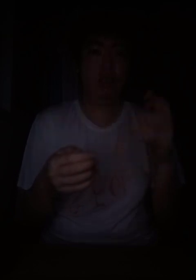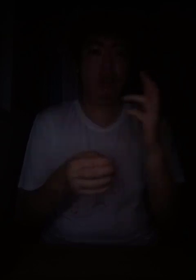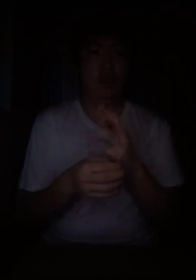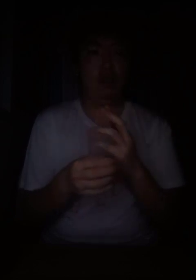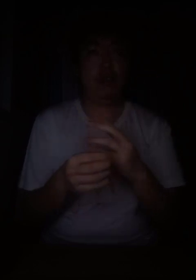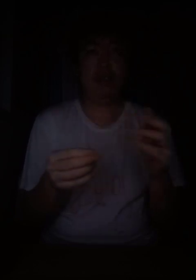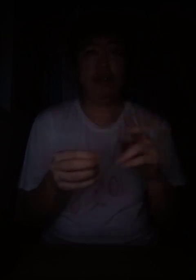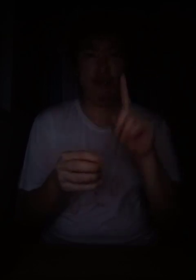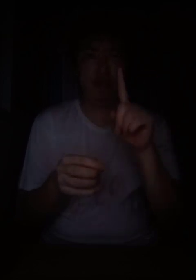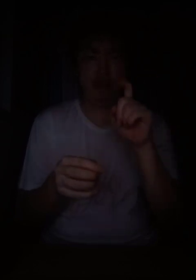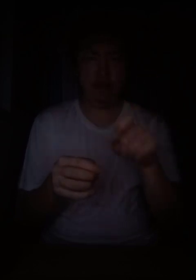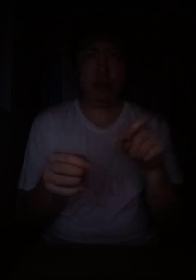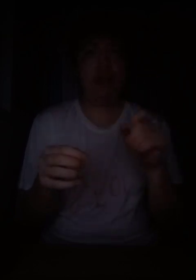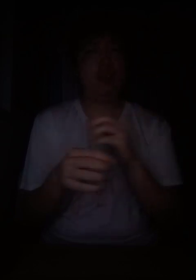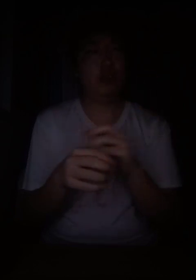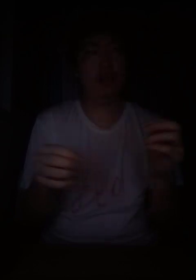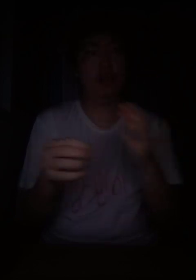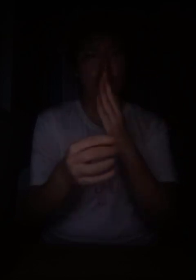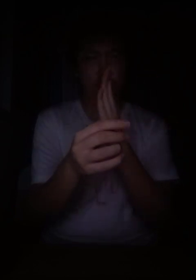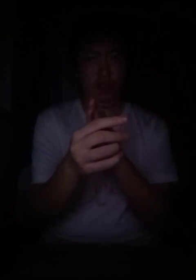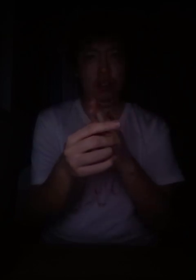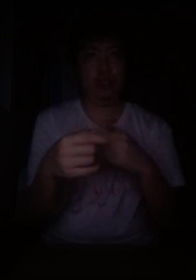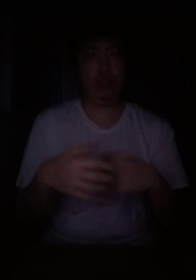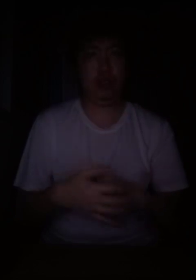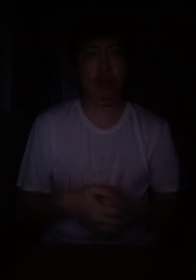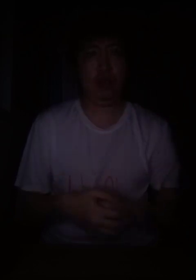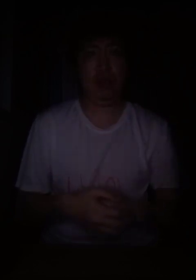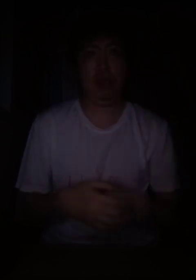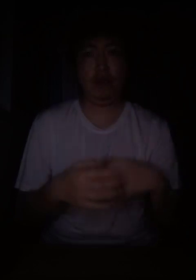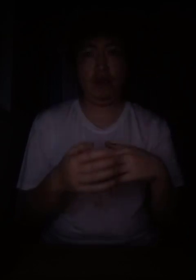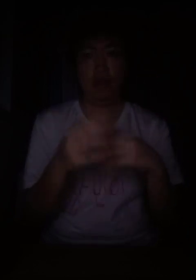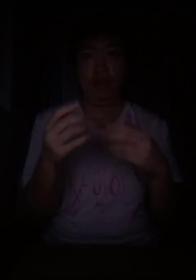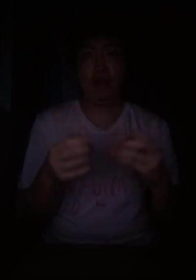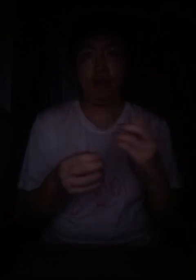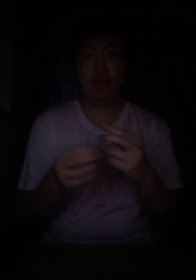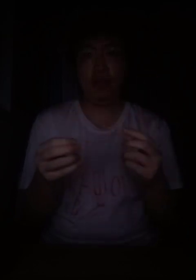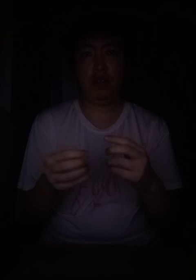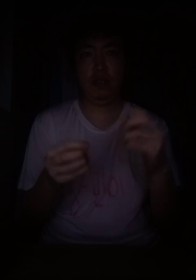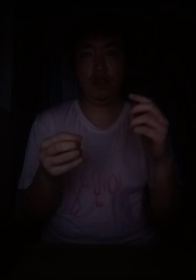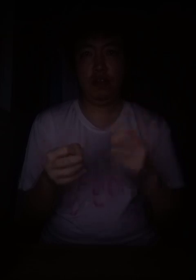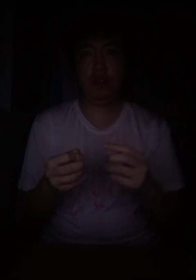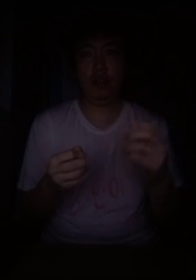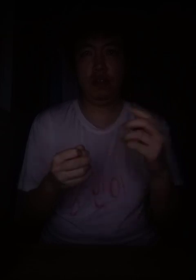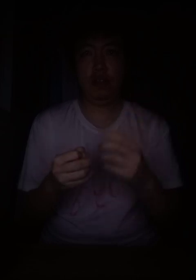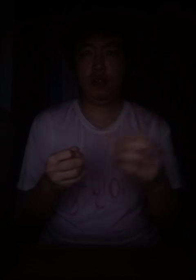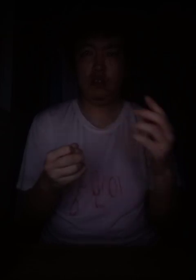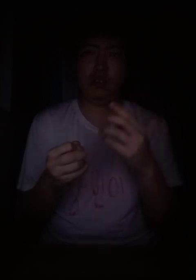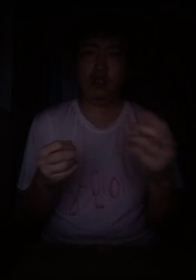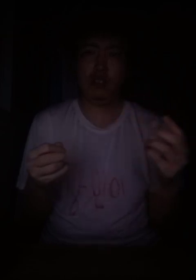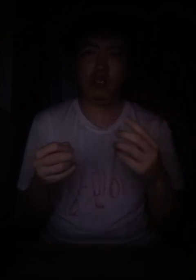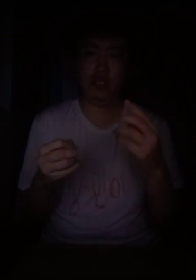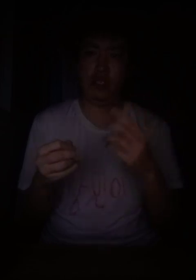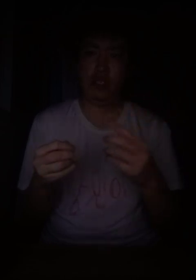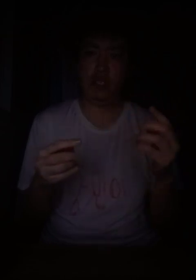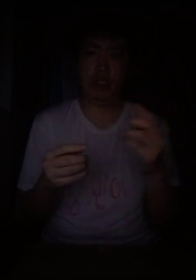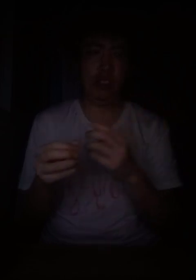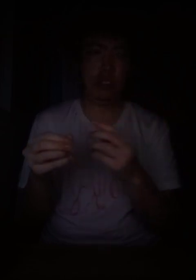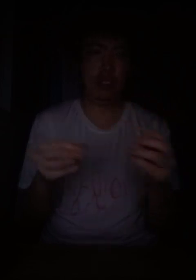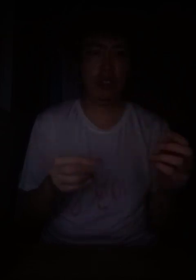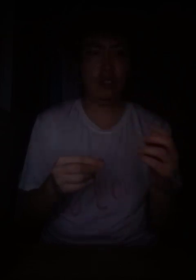전원을 차단하고 이용을 제한해야 합니다. 승강기가 이미 침수되노라면 감전사고를 막기 위해 승강기가 다니는